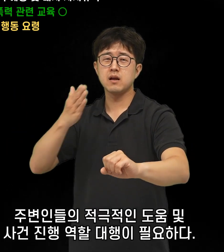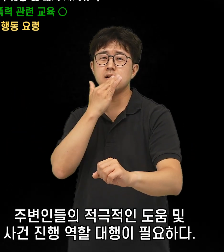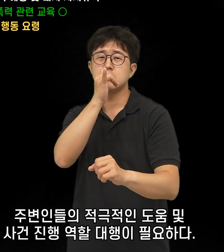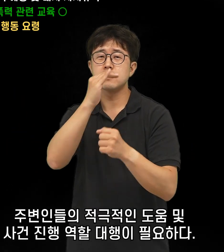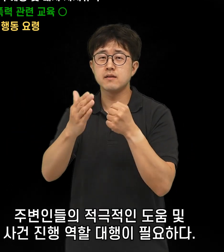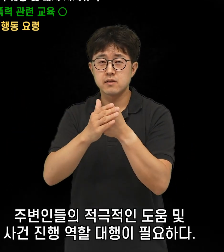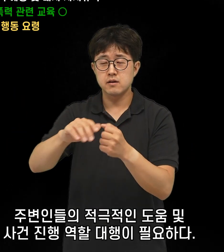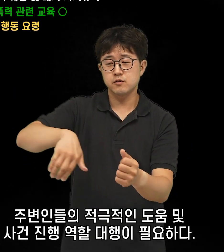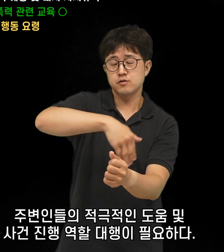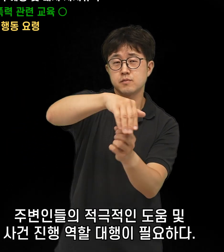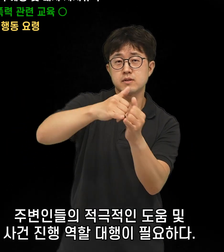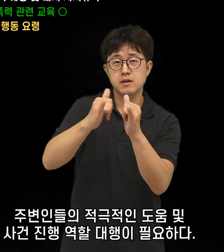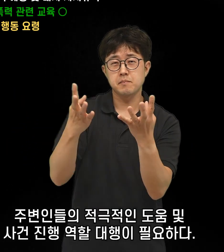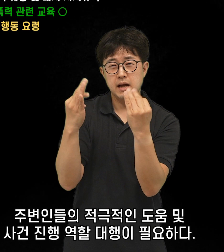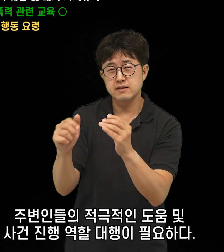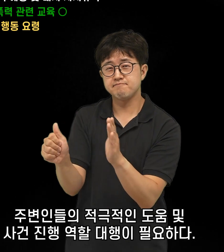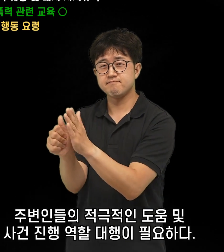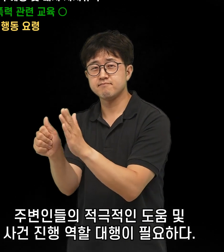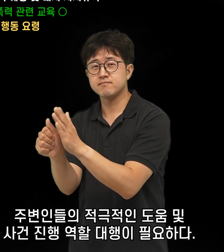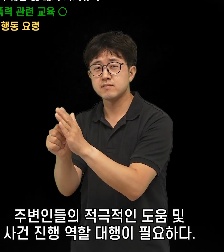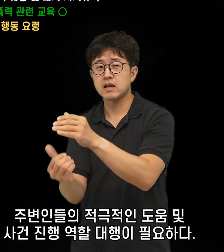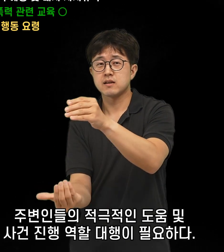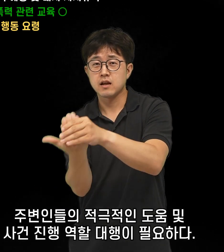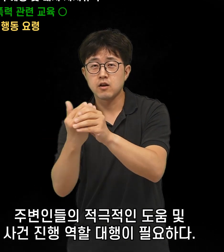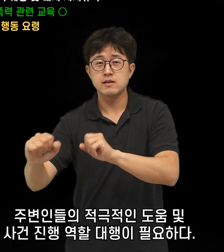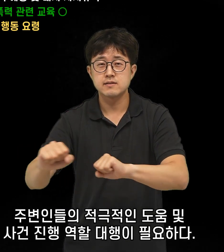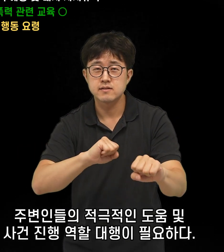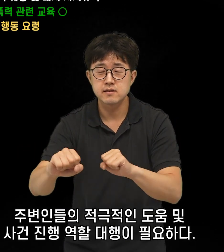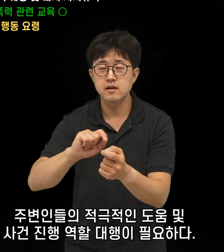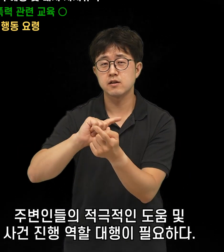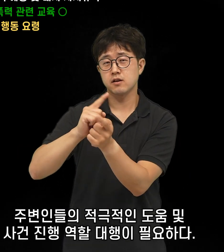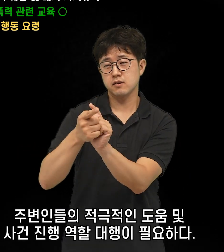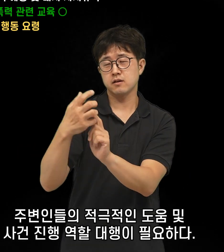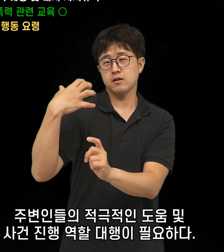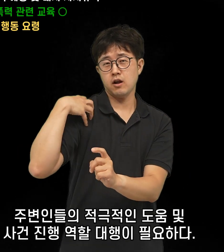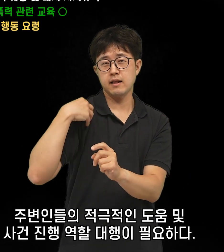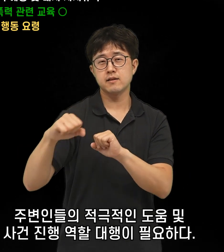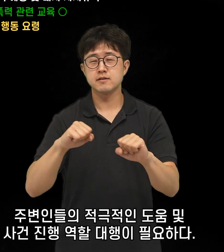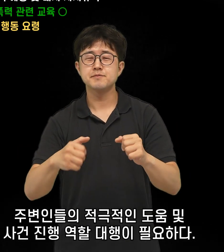주변인들의 적극적인 도움 및 사건 진행 역할 대행이 필요하다.